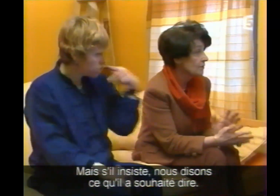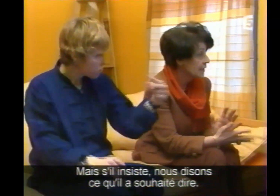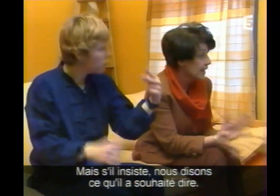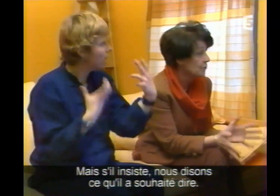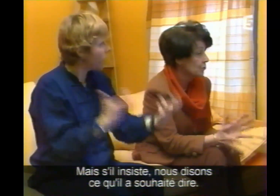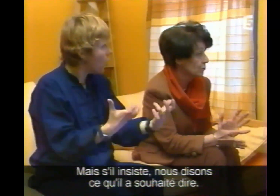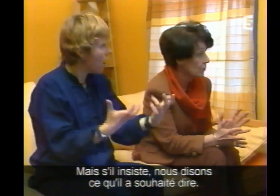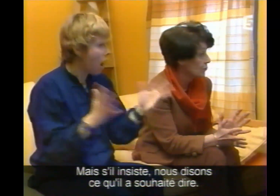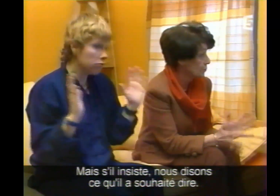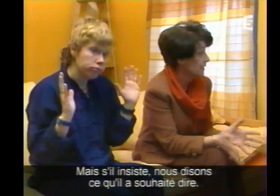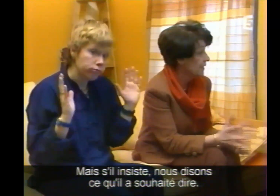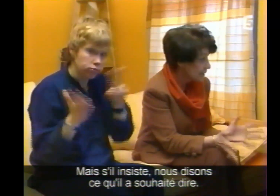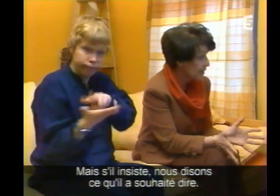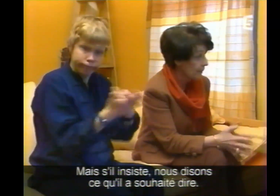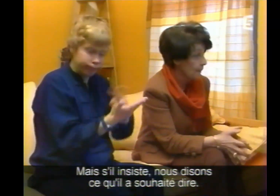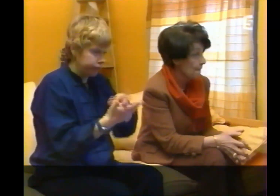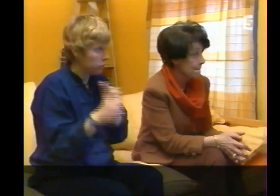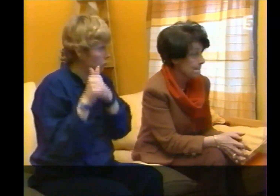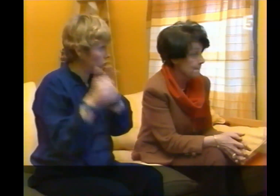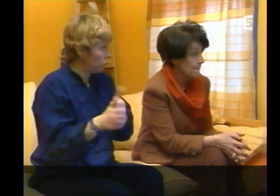qu'il a souhaité dire.